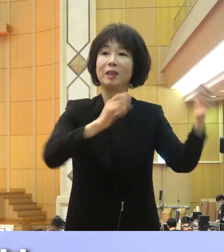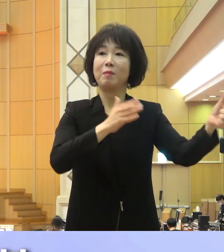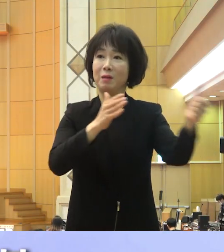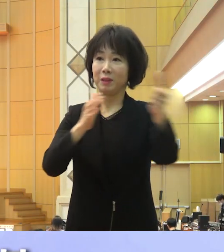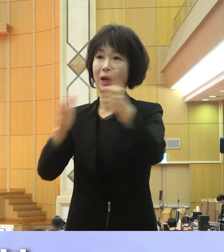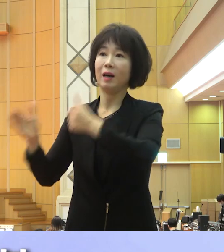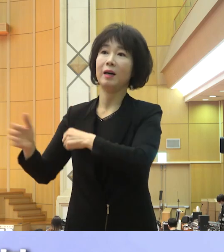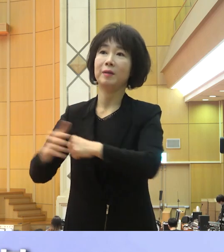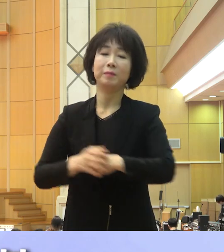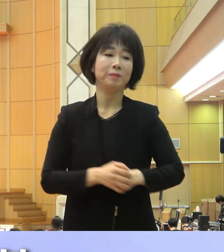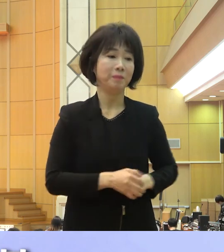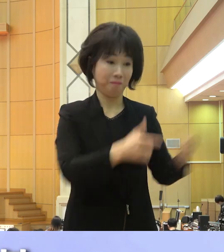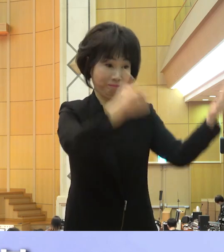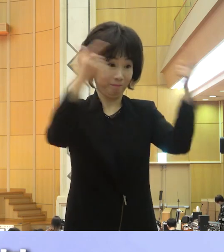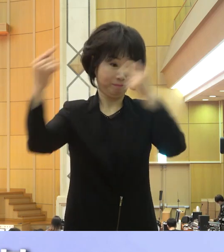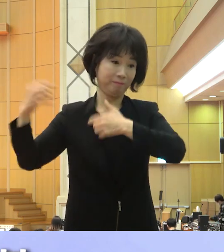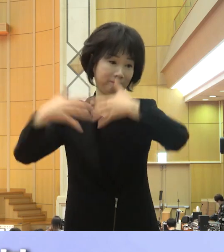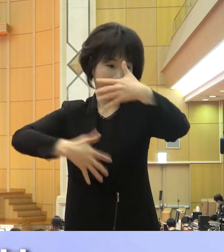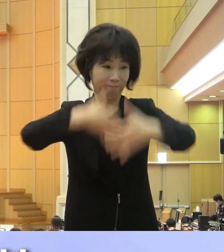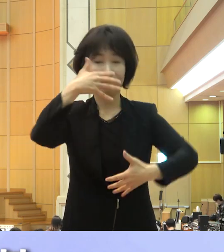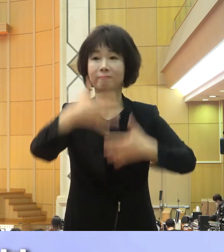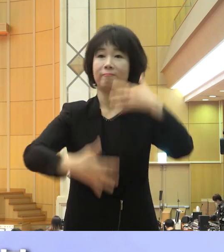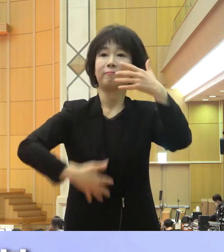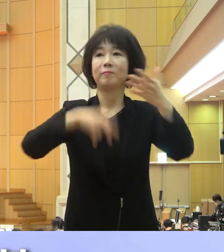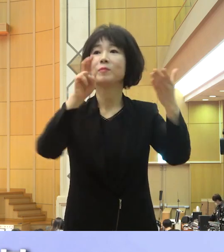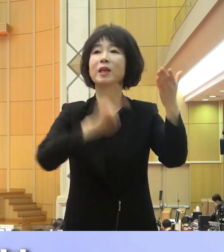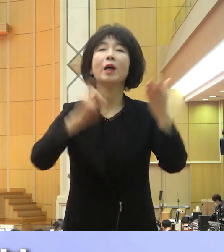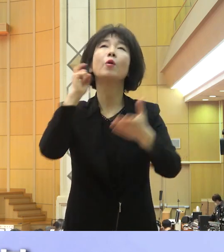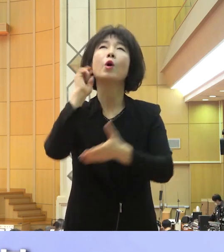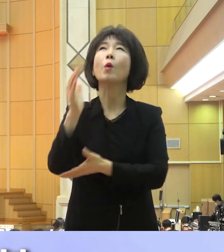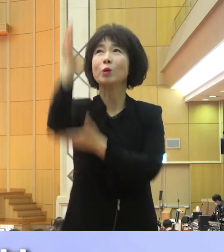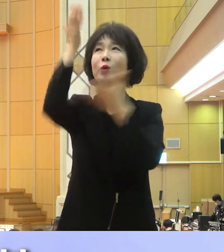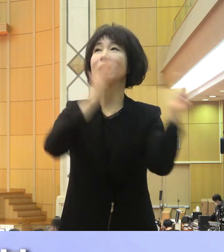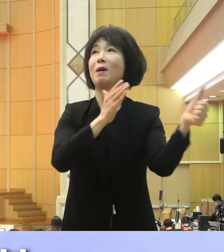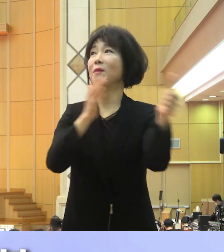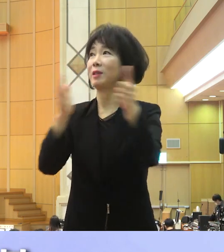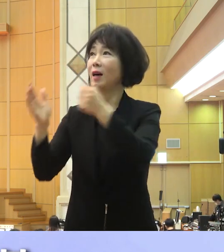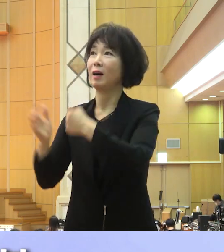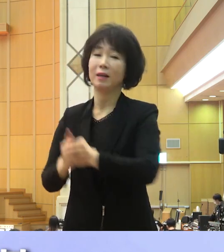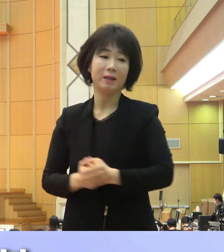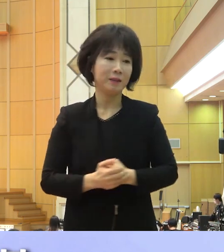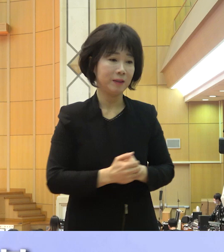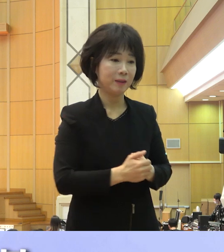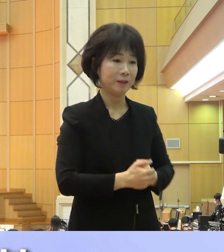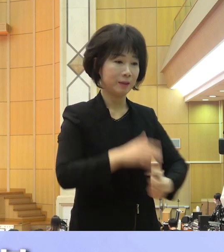할렐루야. 찬양하시면서 주일 3부 예배를 주님께 드리겠습니다.